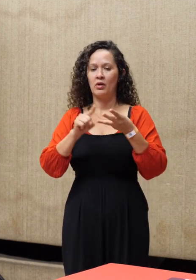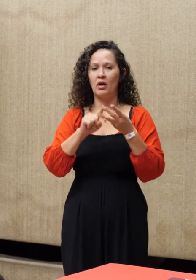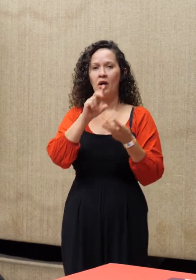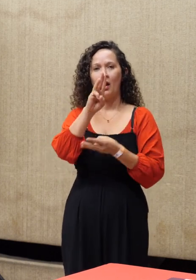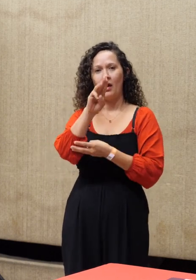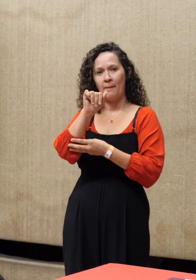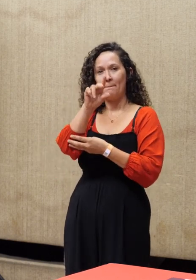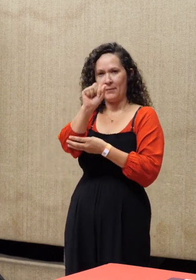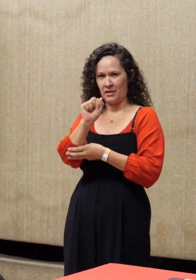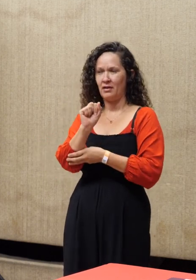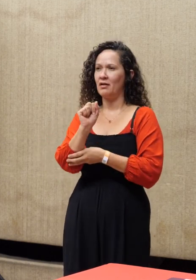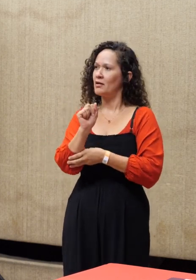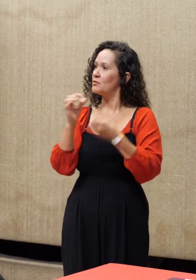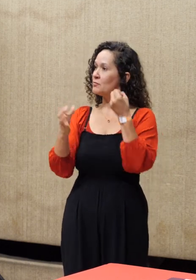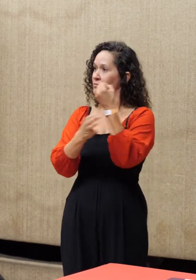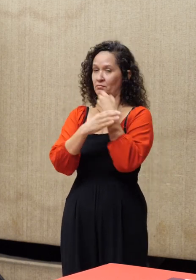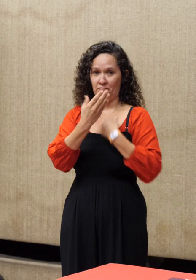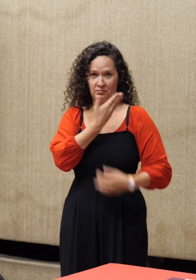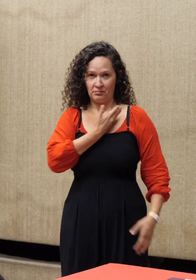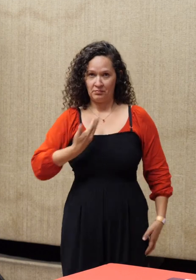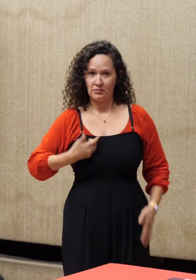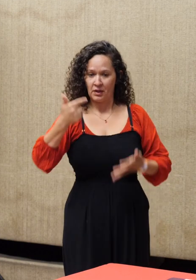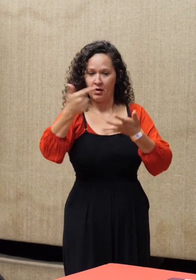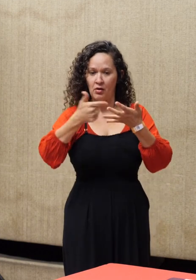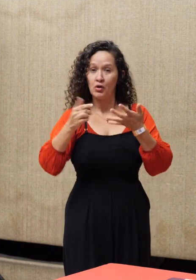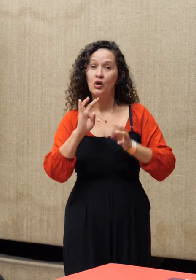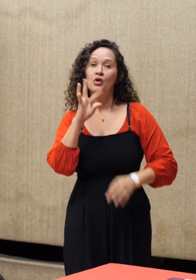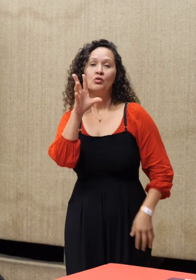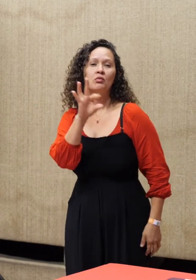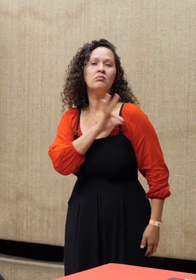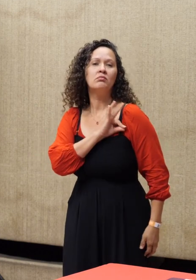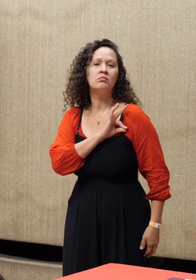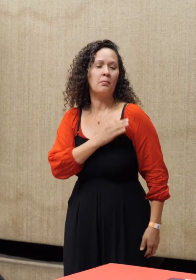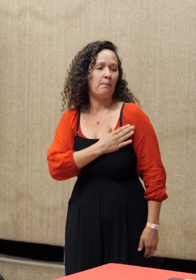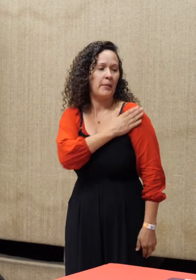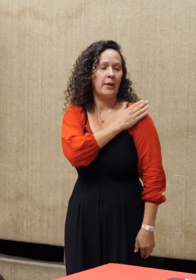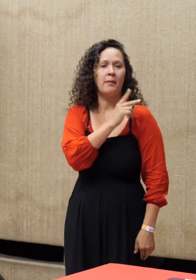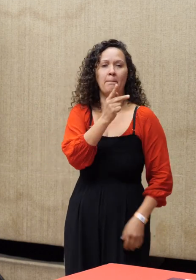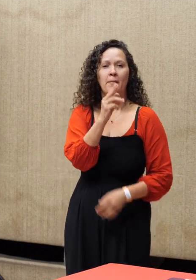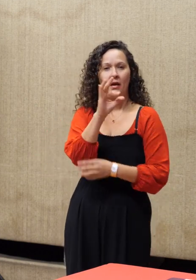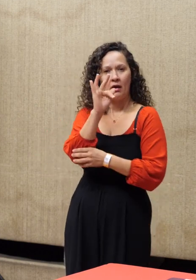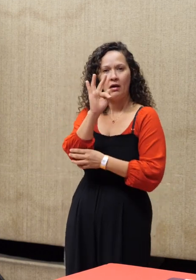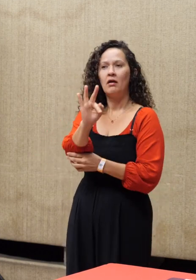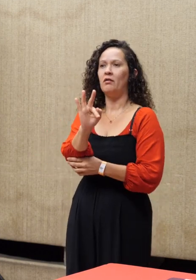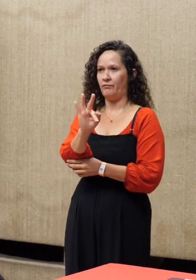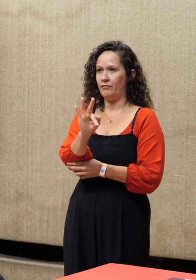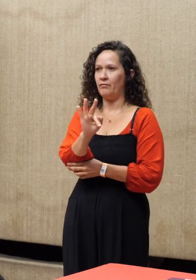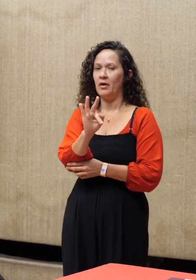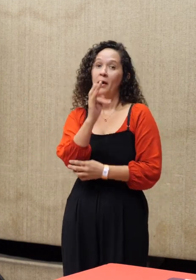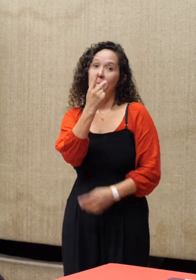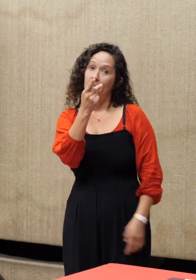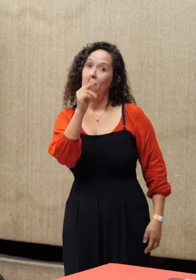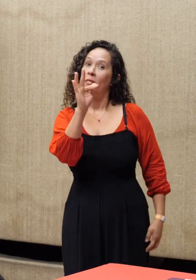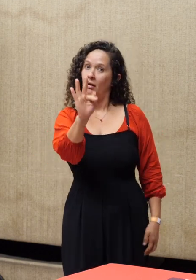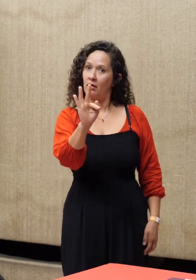Braga, da Segurança Pública, são todos policiais, PM, PF